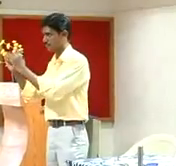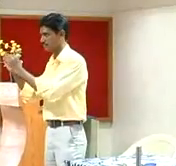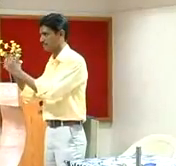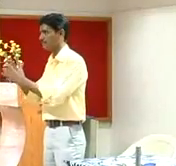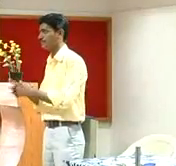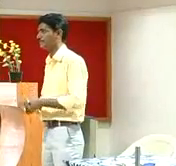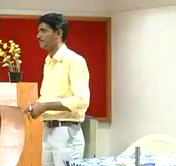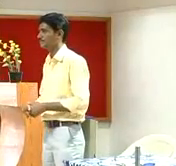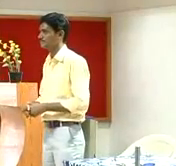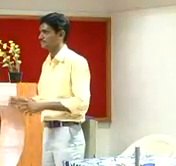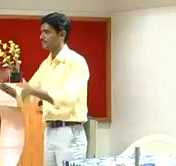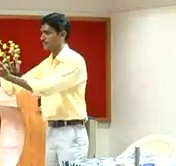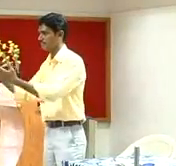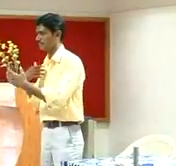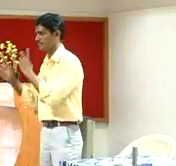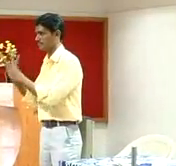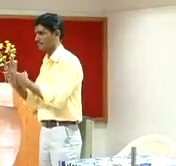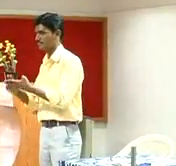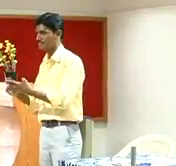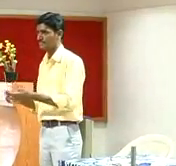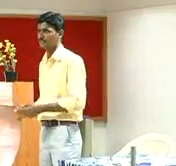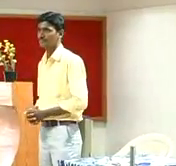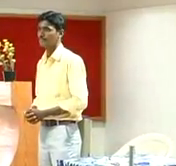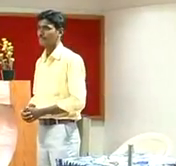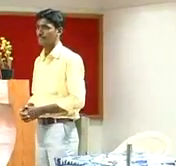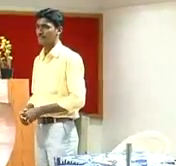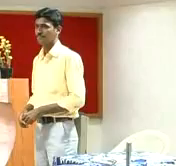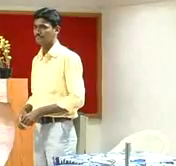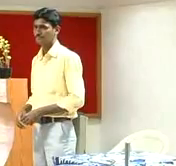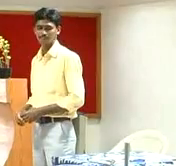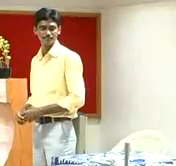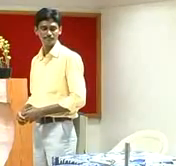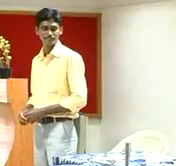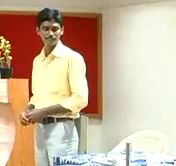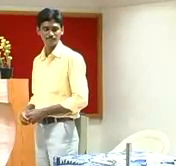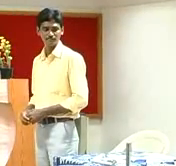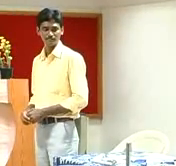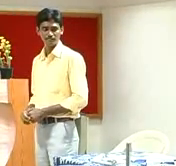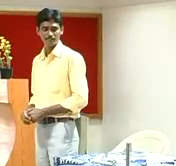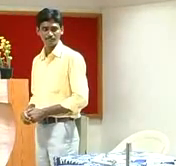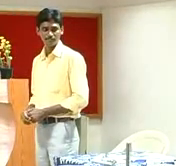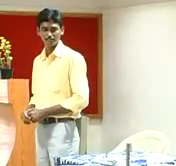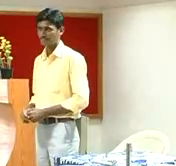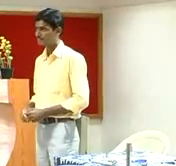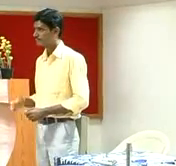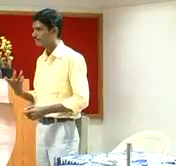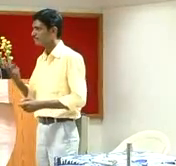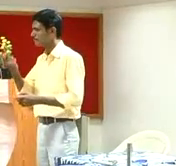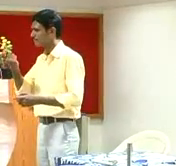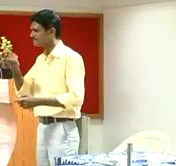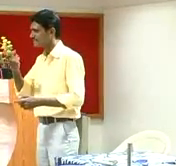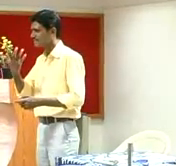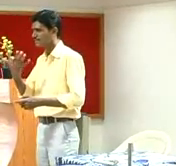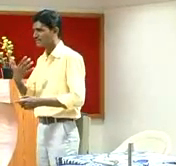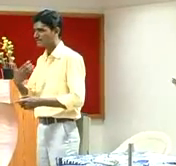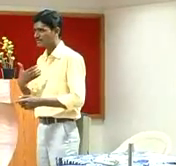है। फिर उसके साथ जो जो हुआ है वो बजट में हम नहीं जाएंगे, क्योंकि बजट भी एक तरह